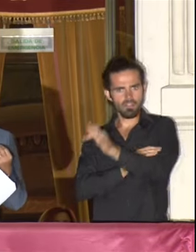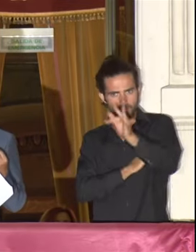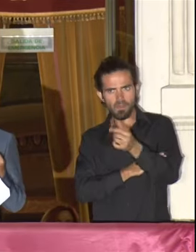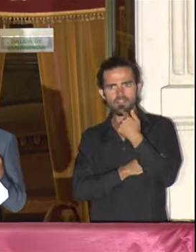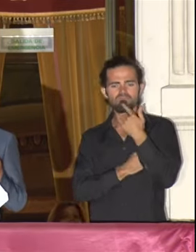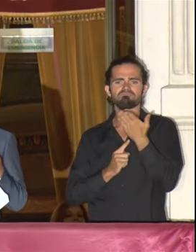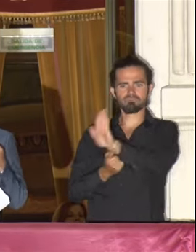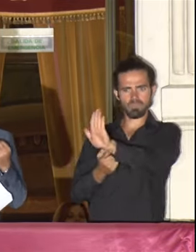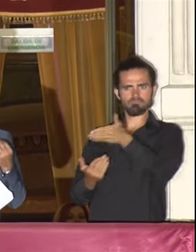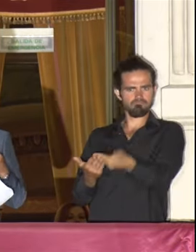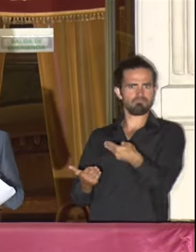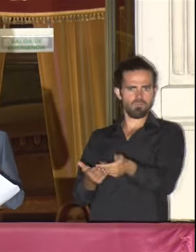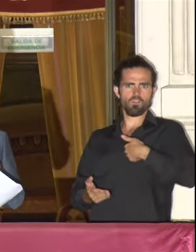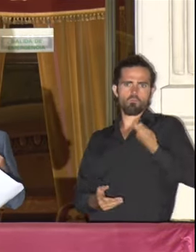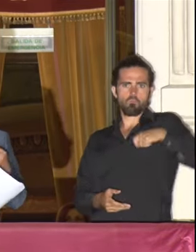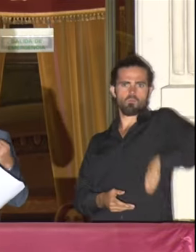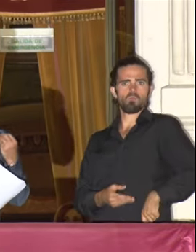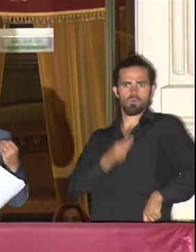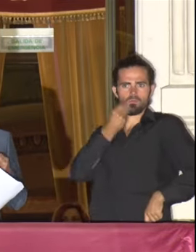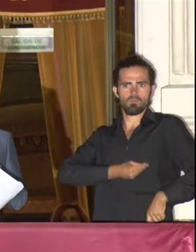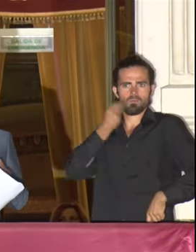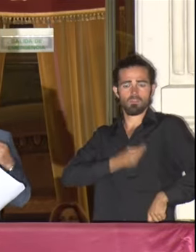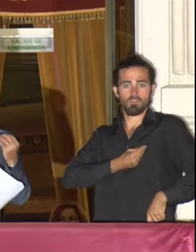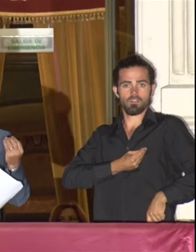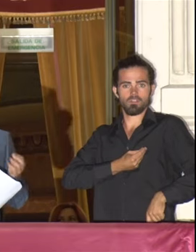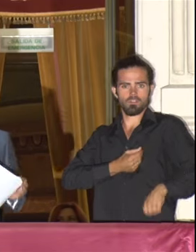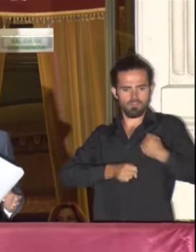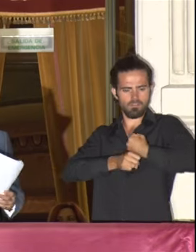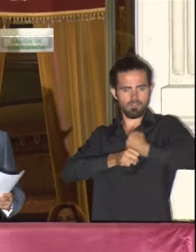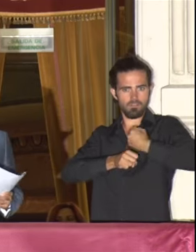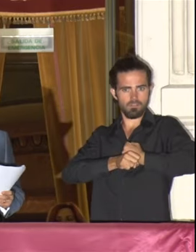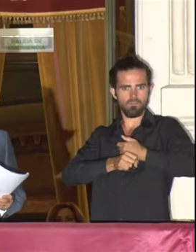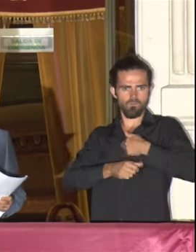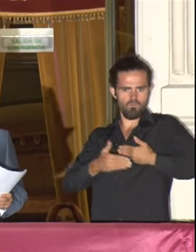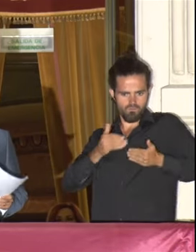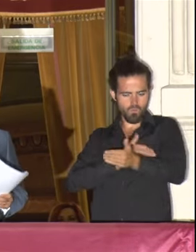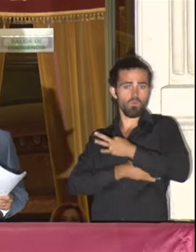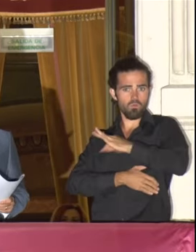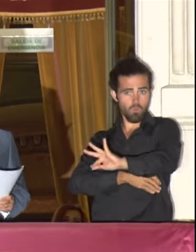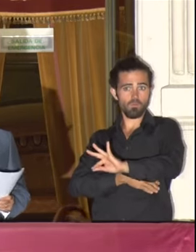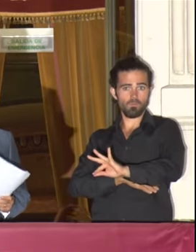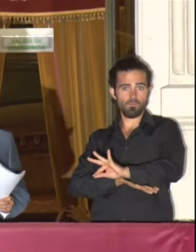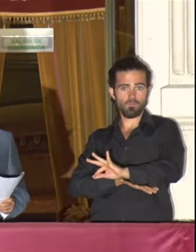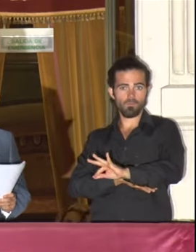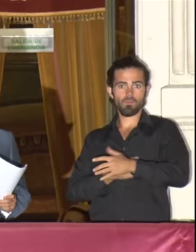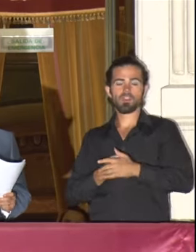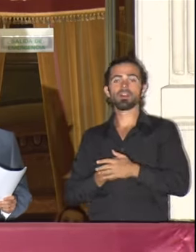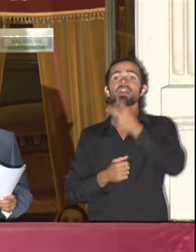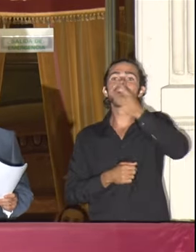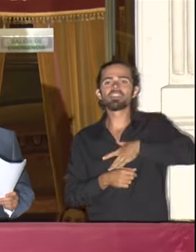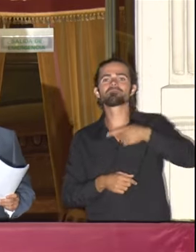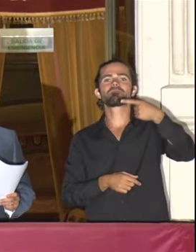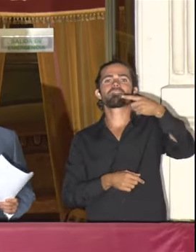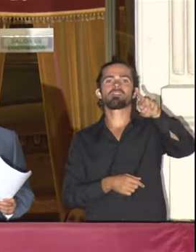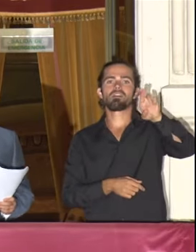un buen profesional, que sabía del oficio y que podía tener futuro con él. El cuchillero era mi bisabuelo